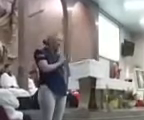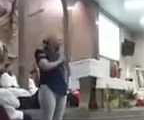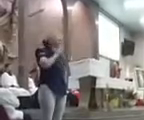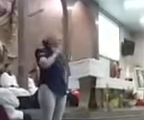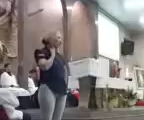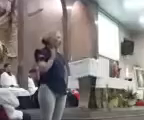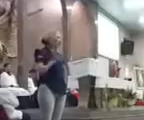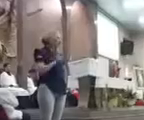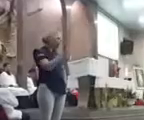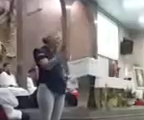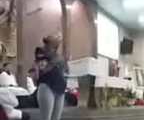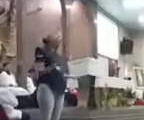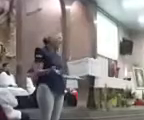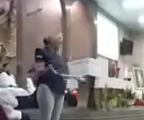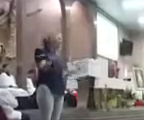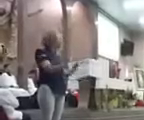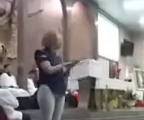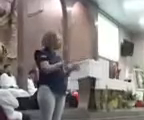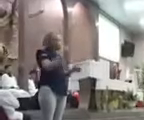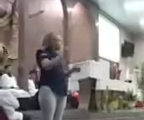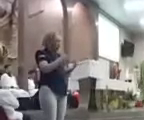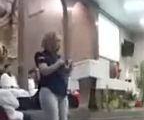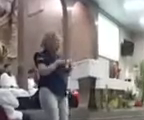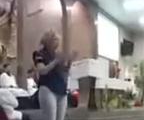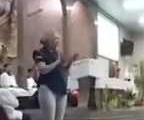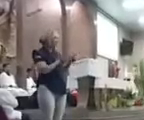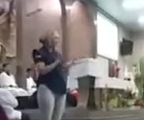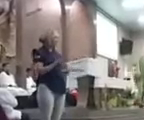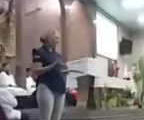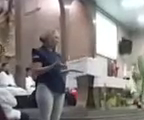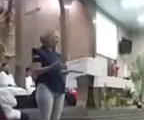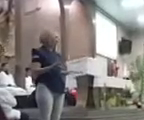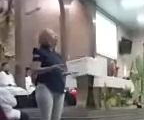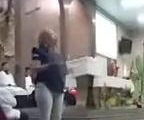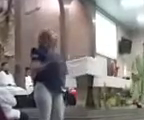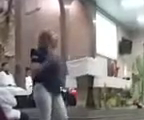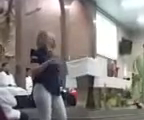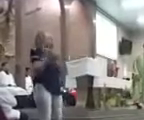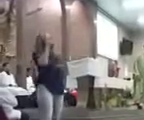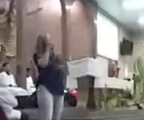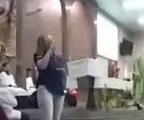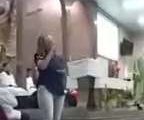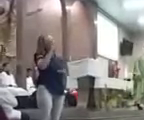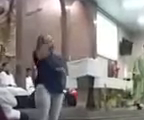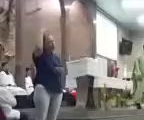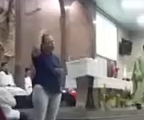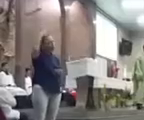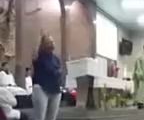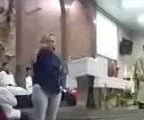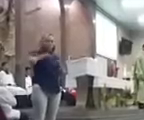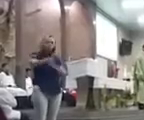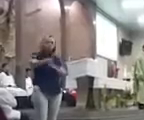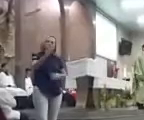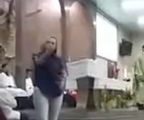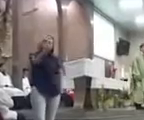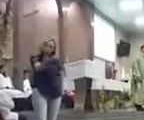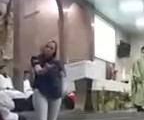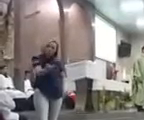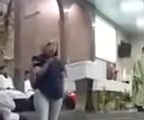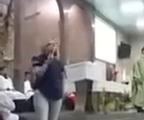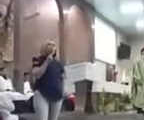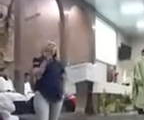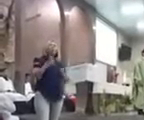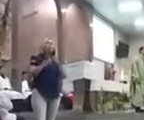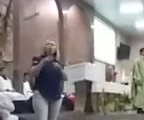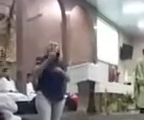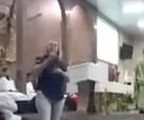E o que foi que Jesus disse? O rei olhou para aquele homem e perguntou: o que está acontecendo? Por que você